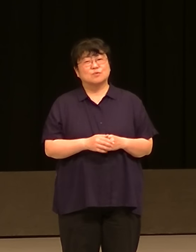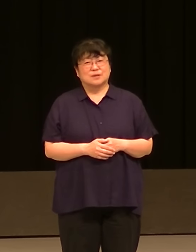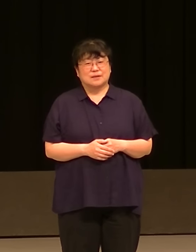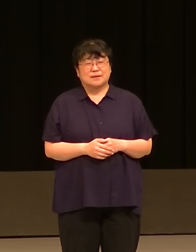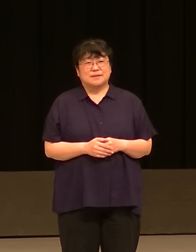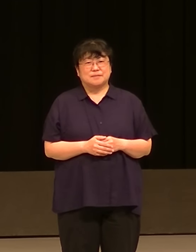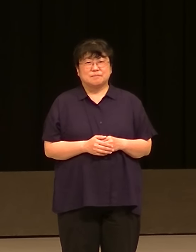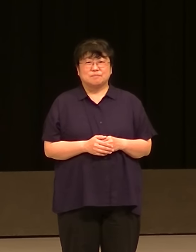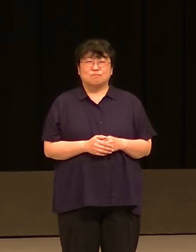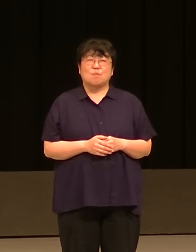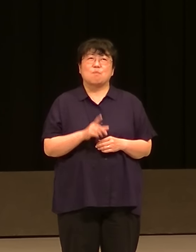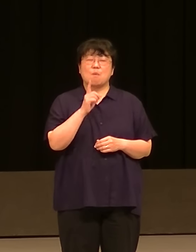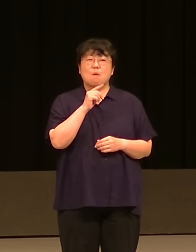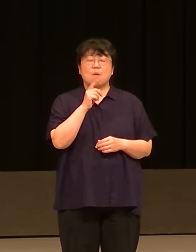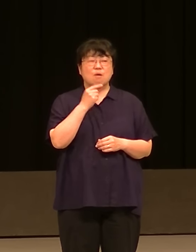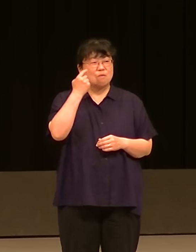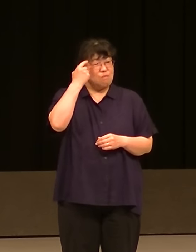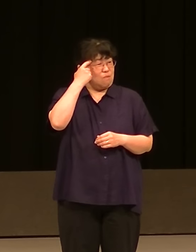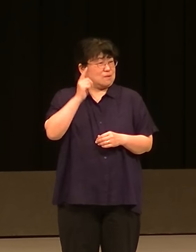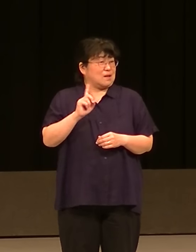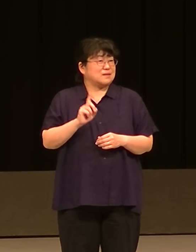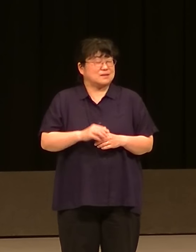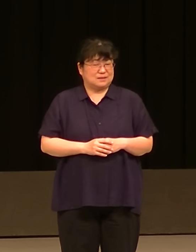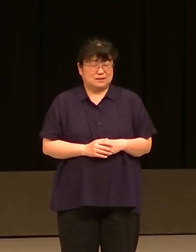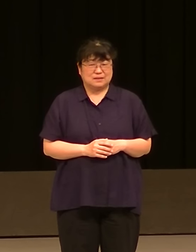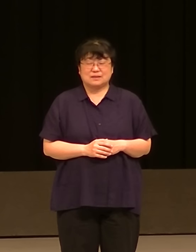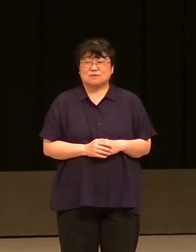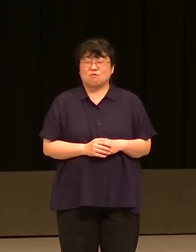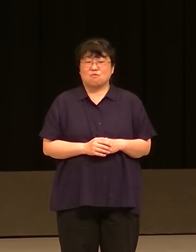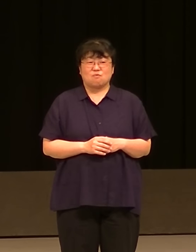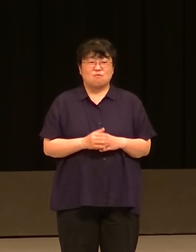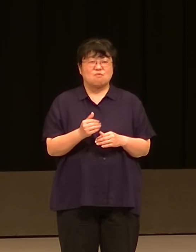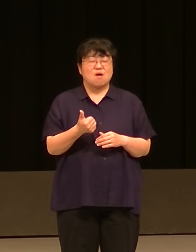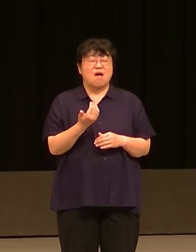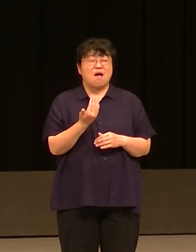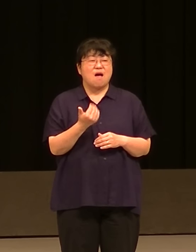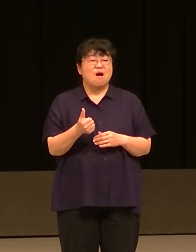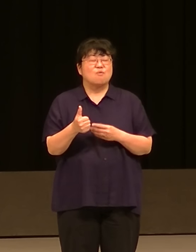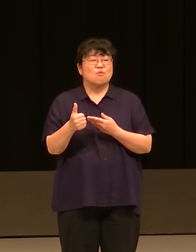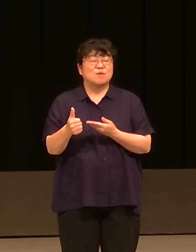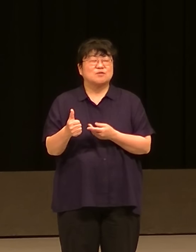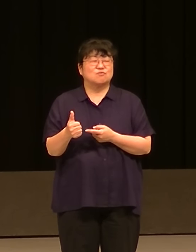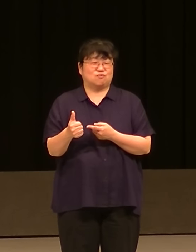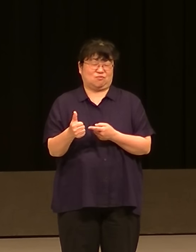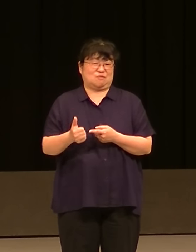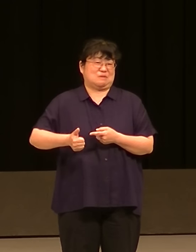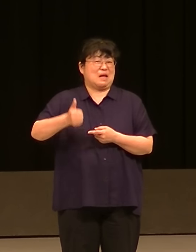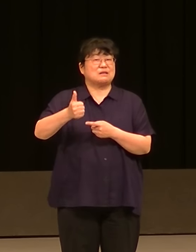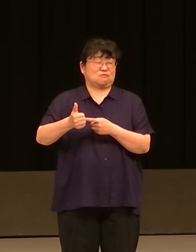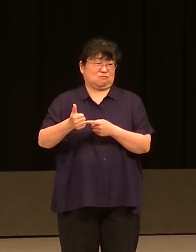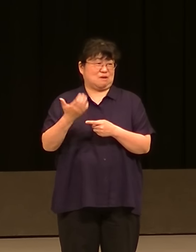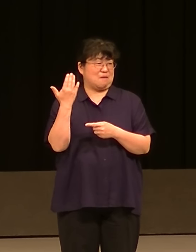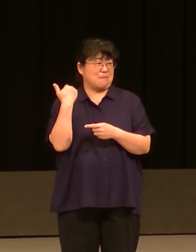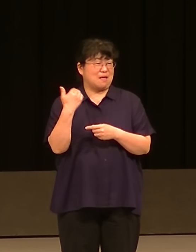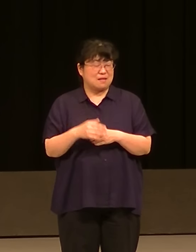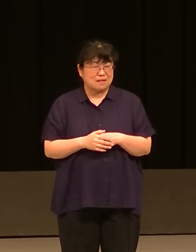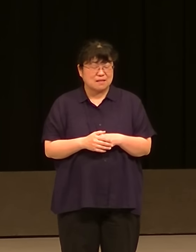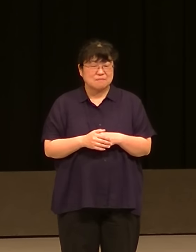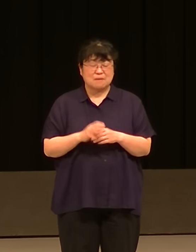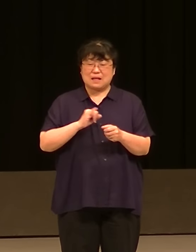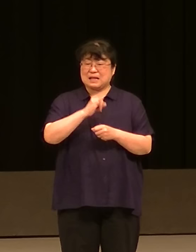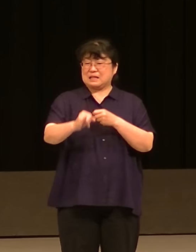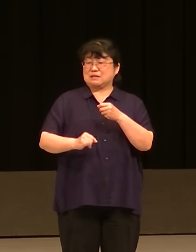あ、そうだろうなと思いましたけど、このアブノミクスの大将がですね、ある時ネット